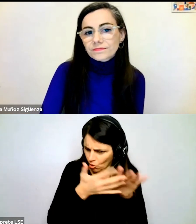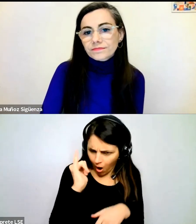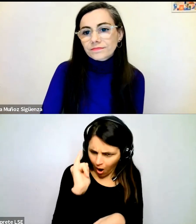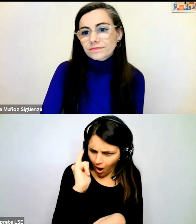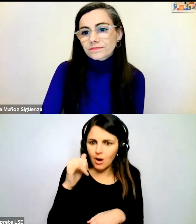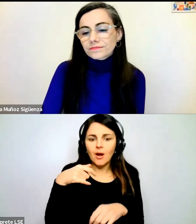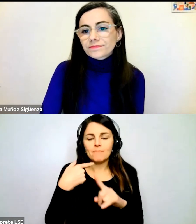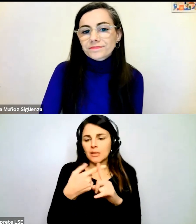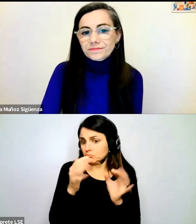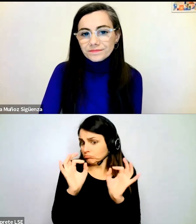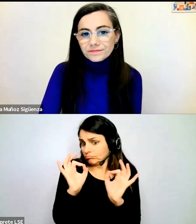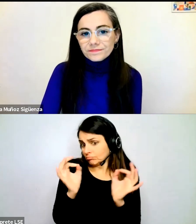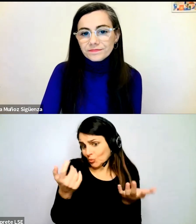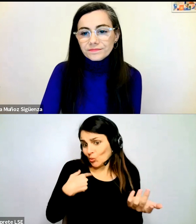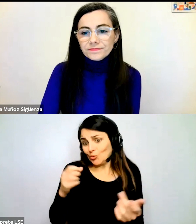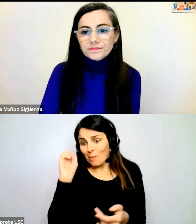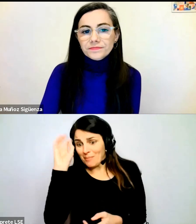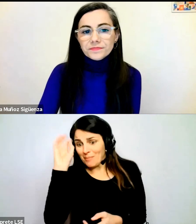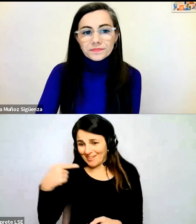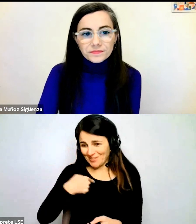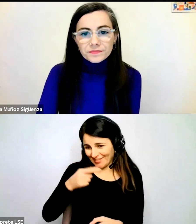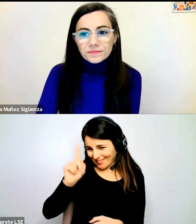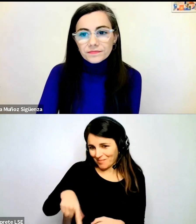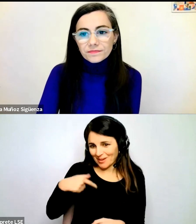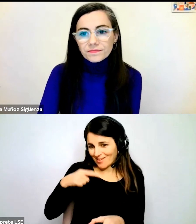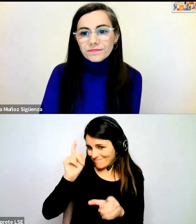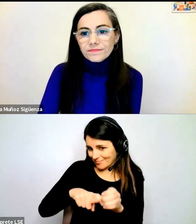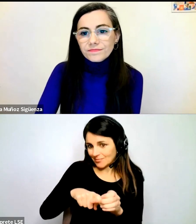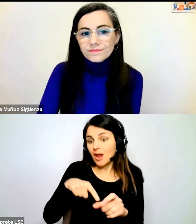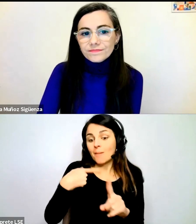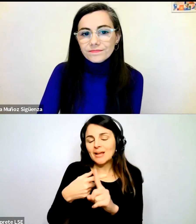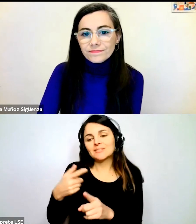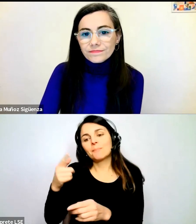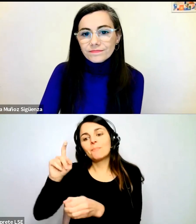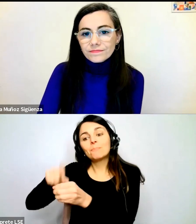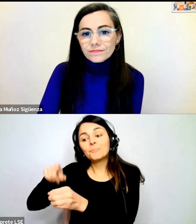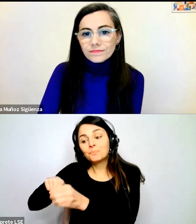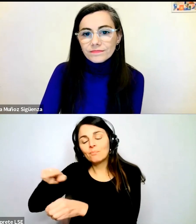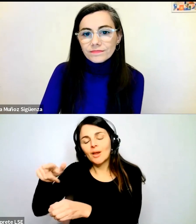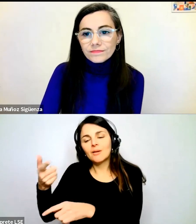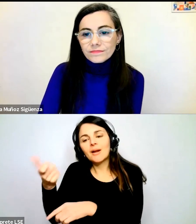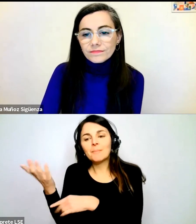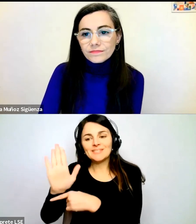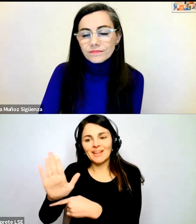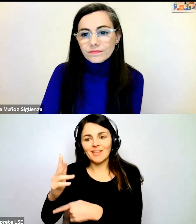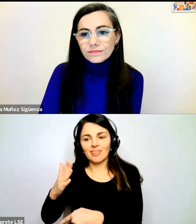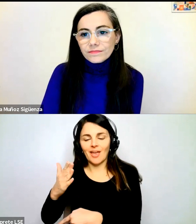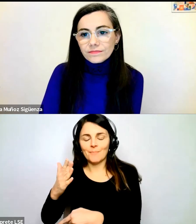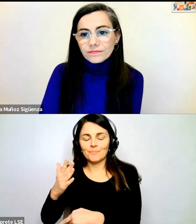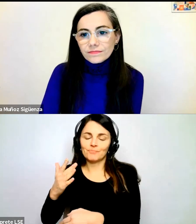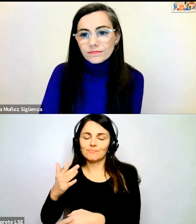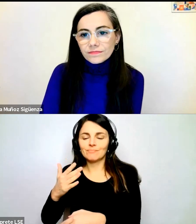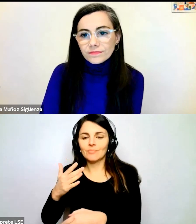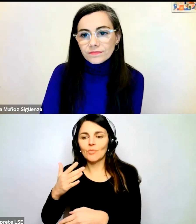chicas del Colegio de Abogados que dieron la charla. Y próximamente, el que demos el lunes que viene, Marta y yo, sobre